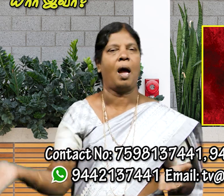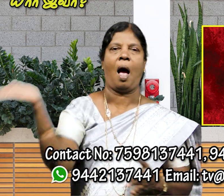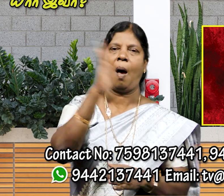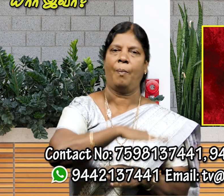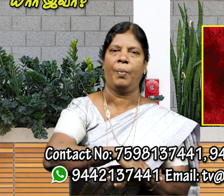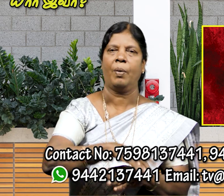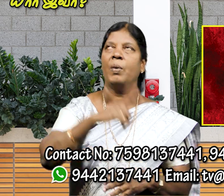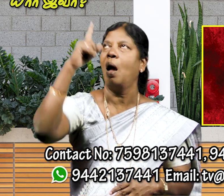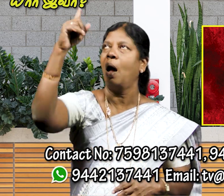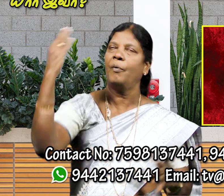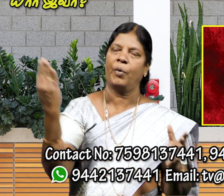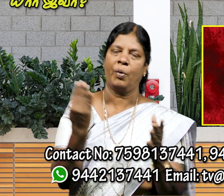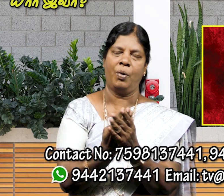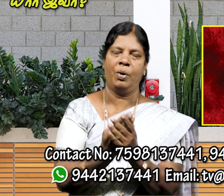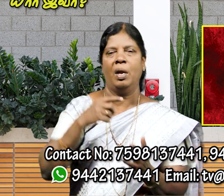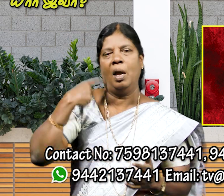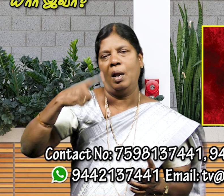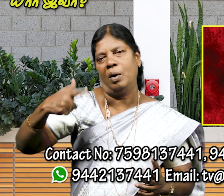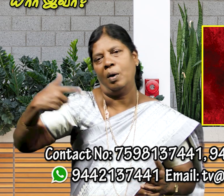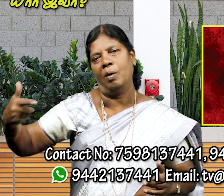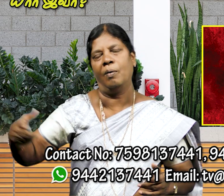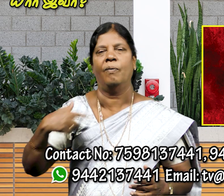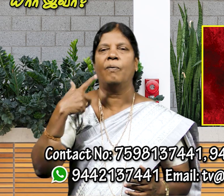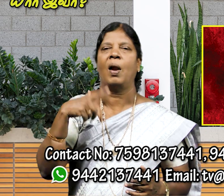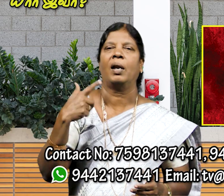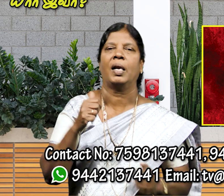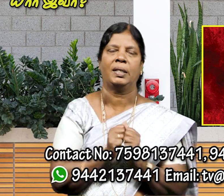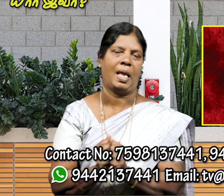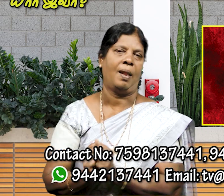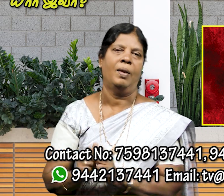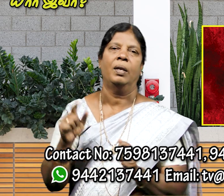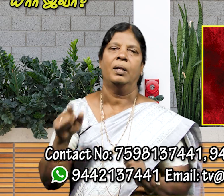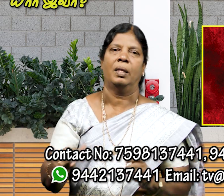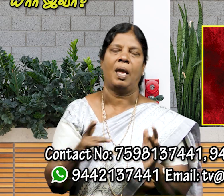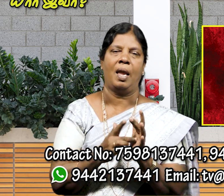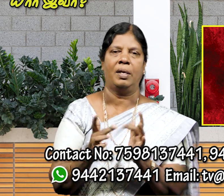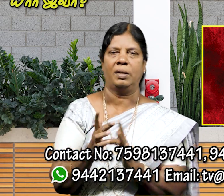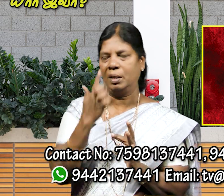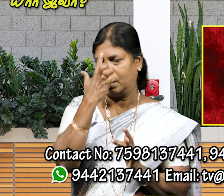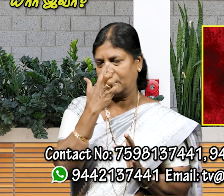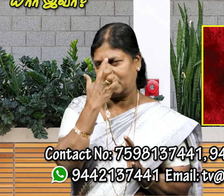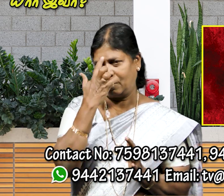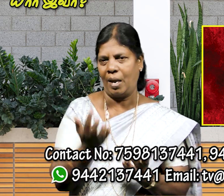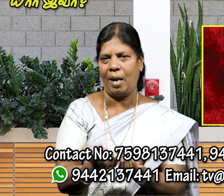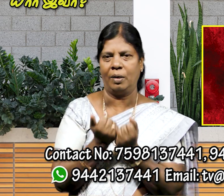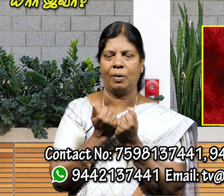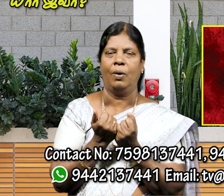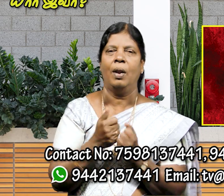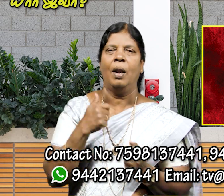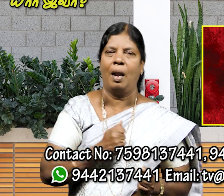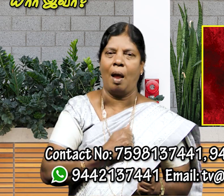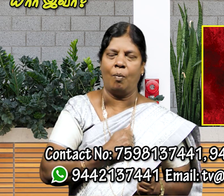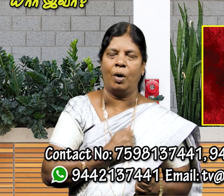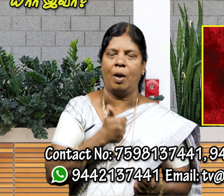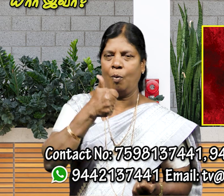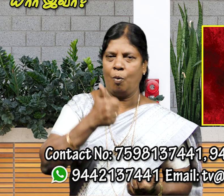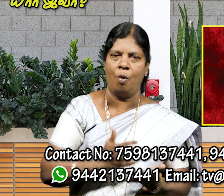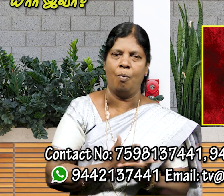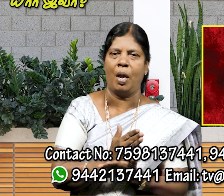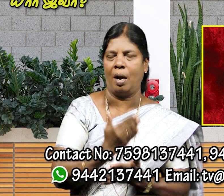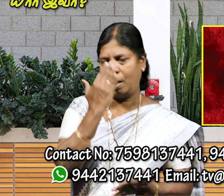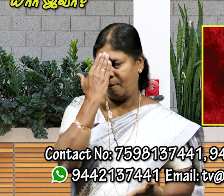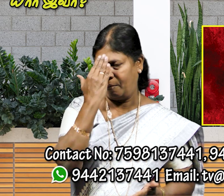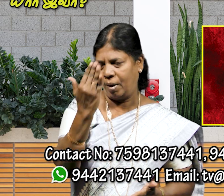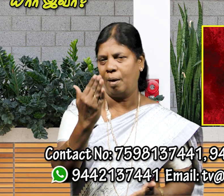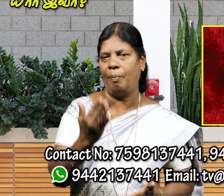நமது மரணத்திற்கு பிறகு அவருடன் என்றென்றும் வாழலாம். இந்த ஆண்டவராகிய இயேசு கிறிஸ்துவை ஏற்றுக்கொண்டு